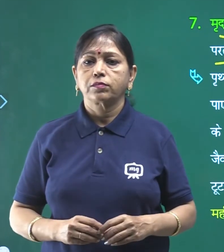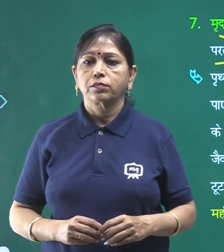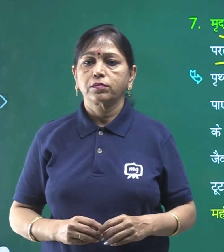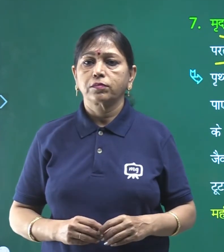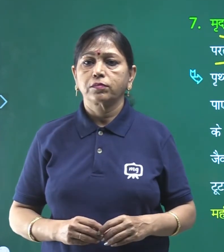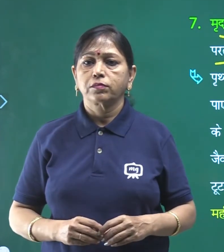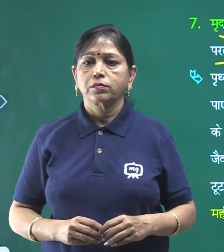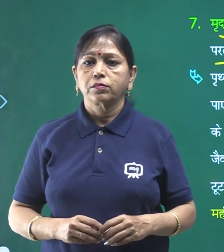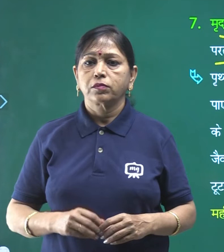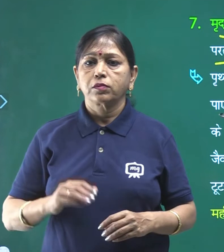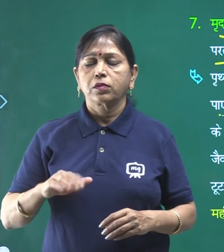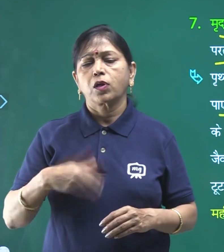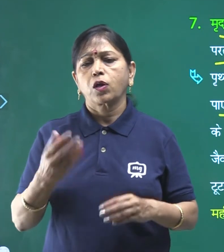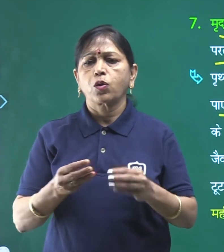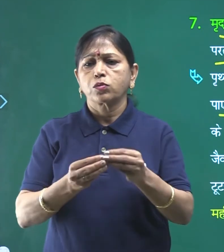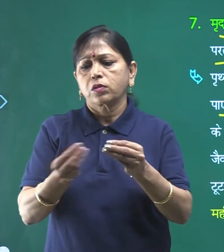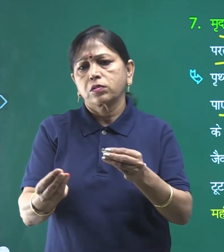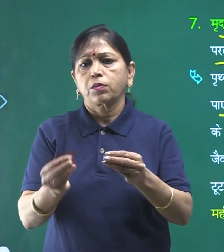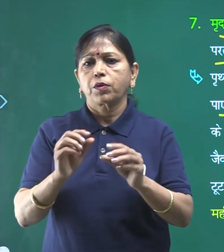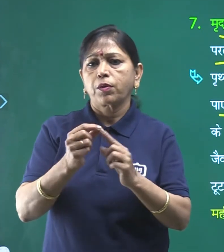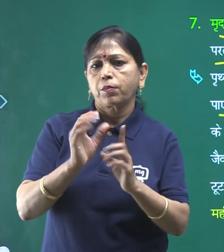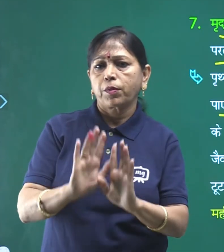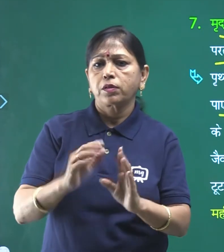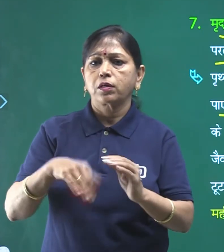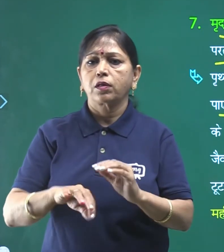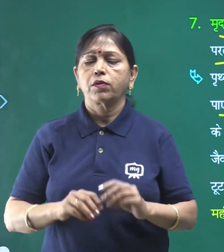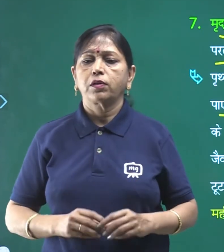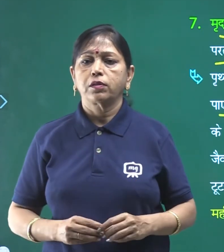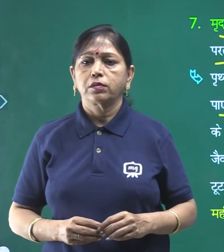है या उसके समीप पाए जाने वाले हैं